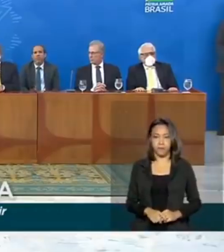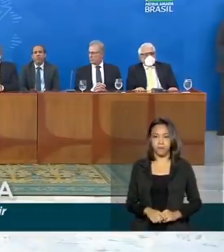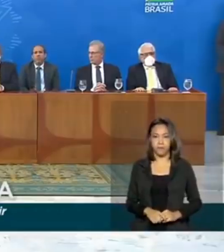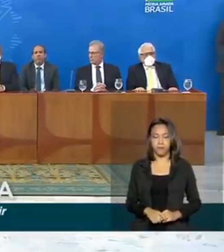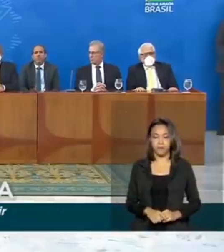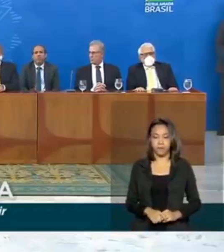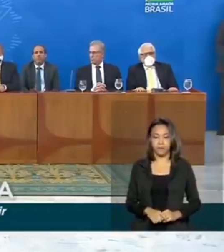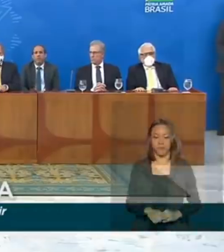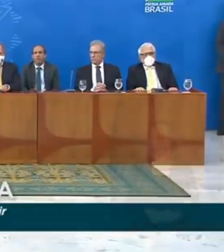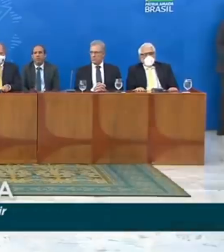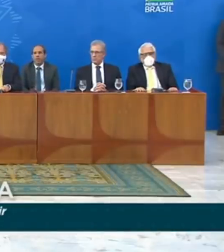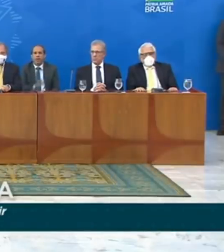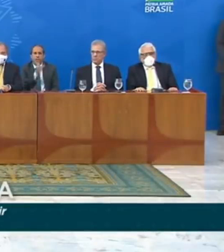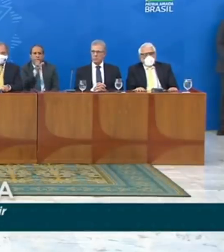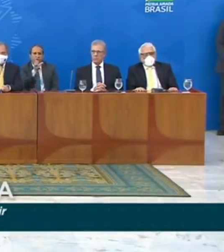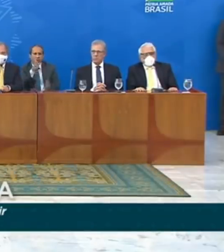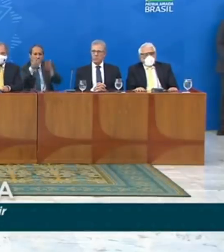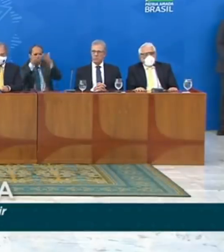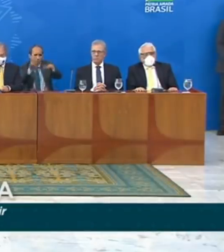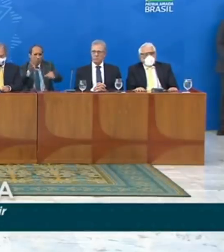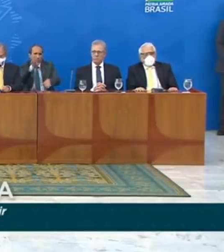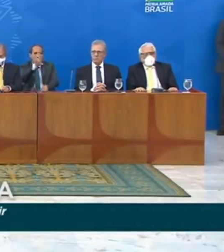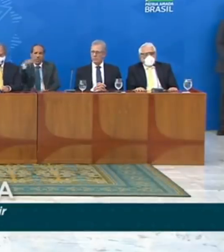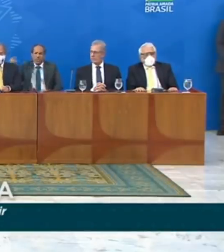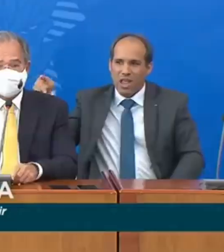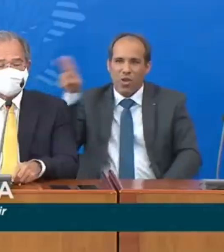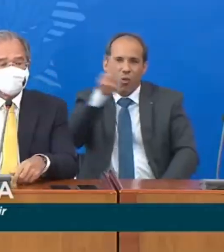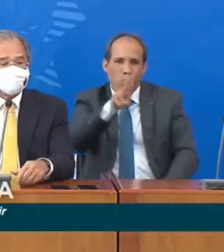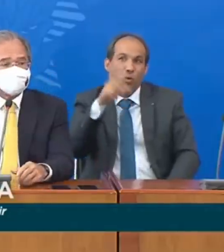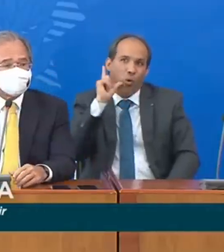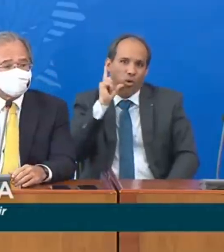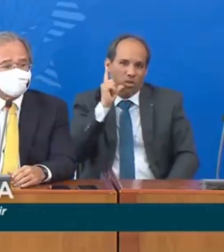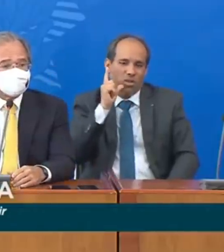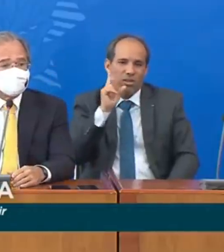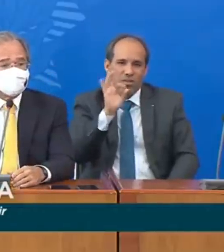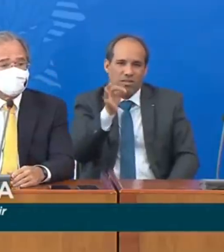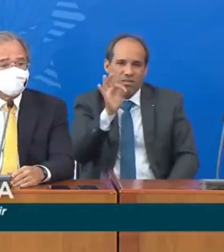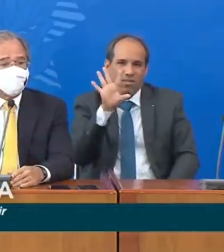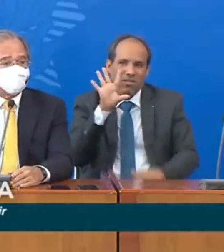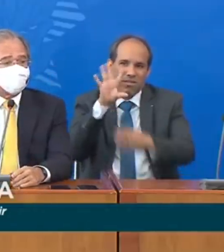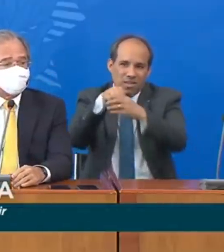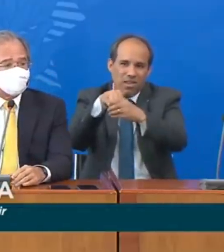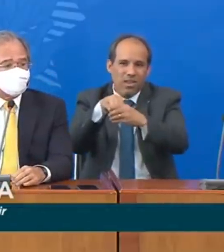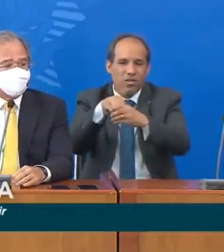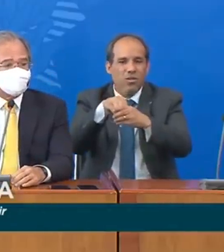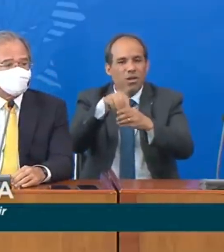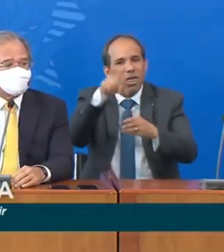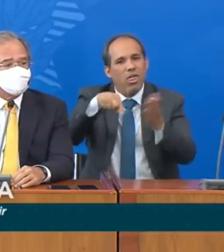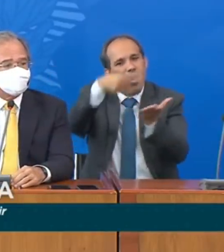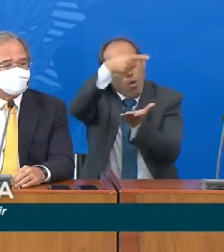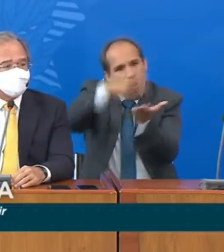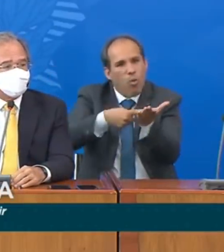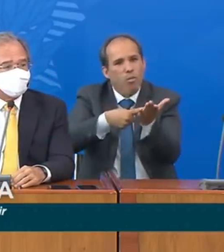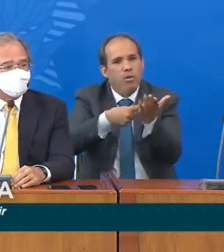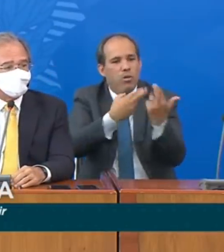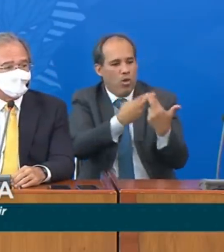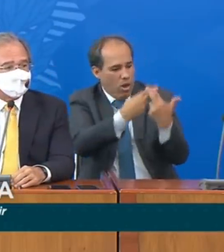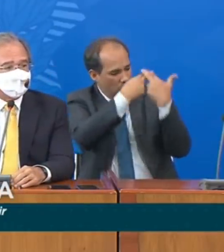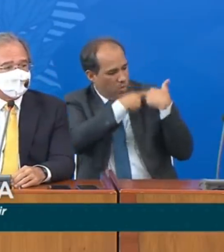A palavra compensação usada pelo presidente é exatamente o compromisso com a responsabilidade